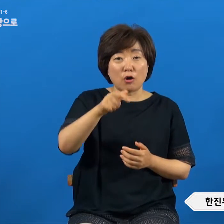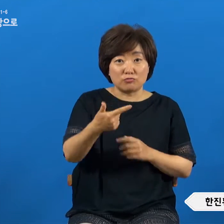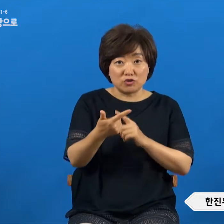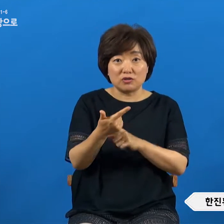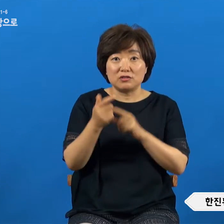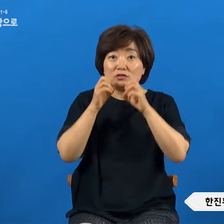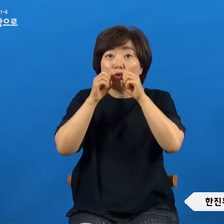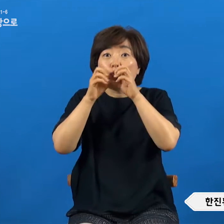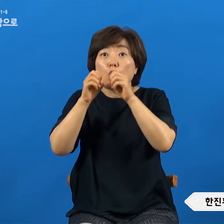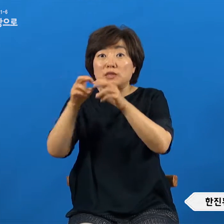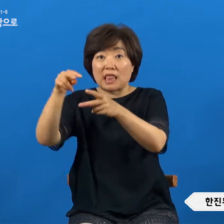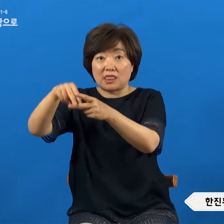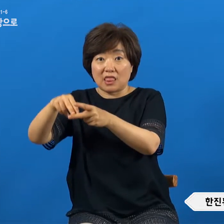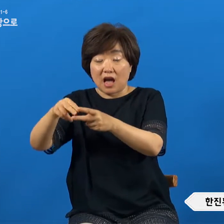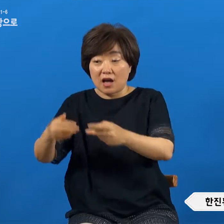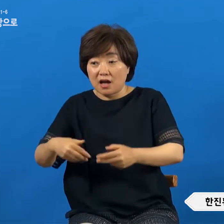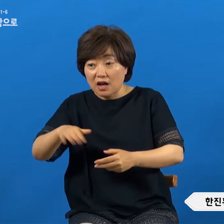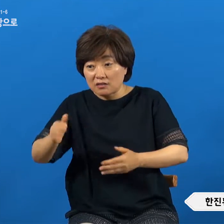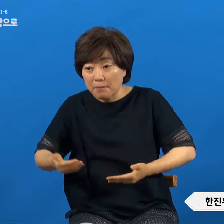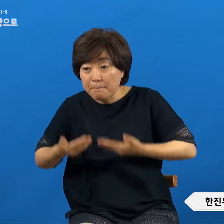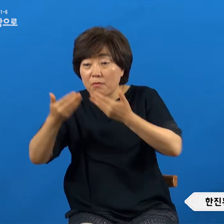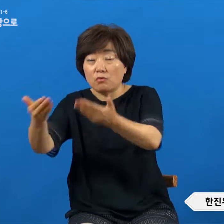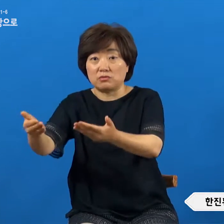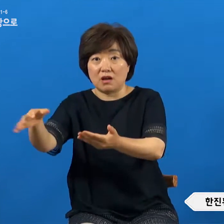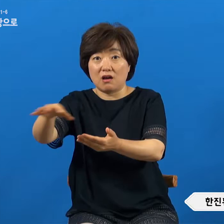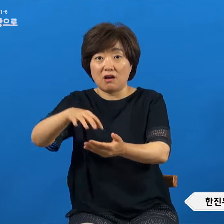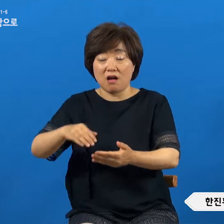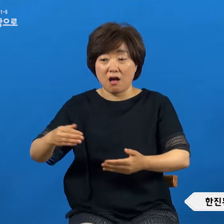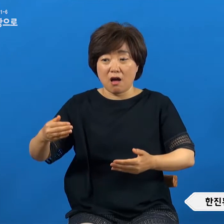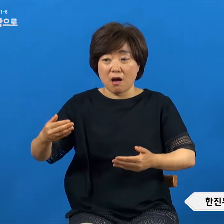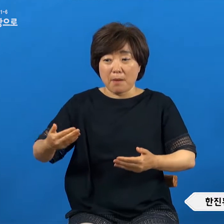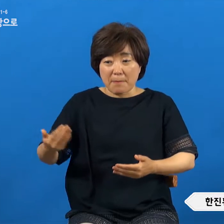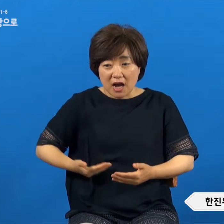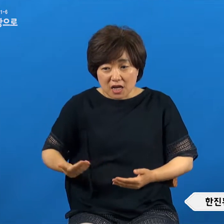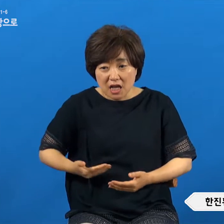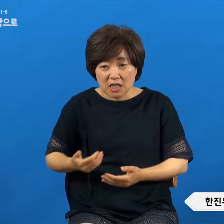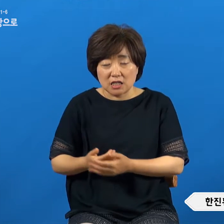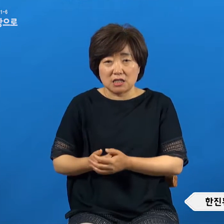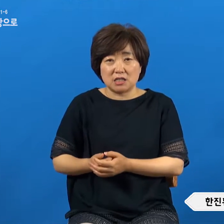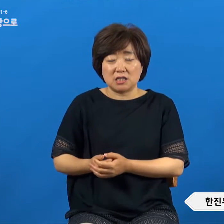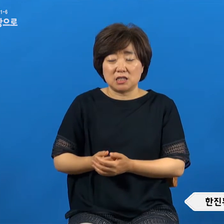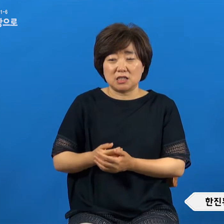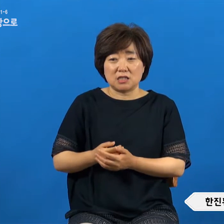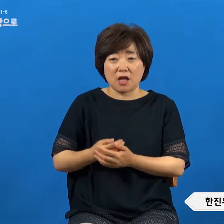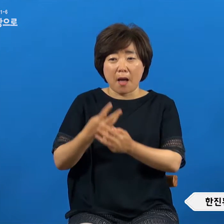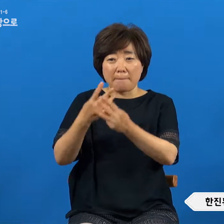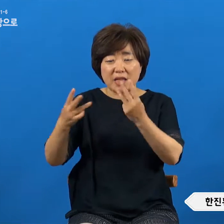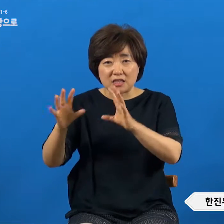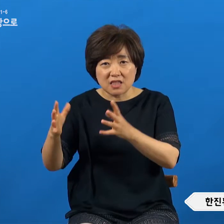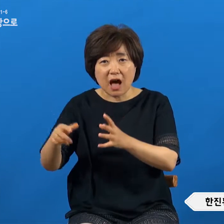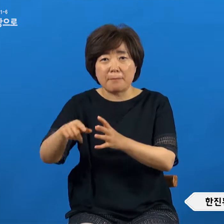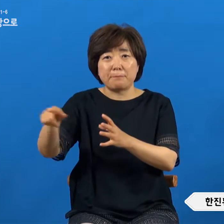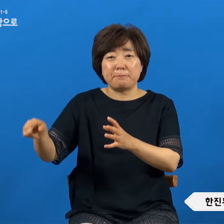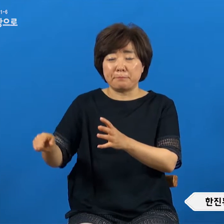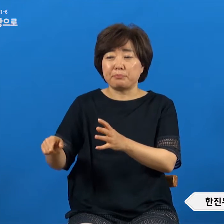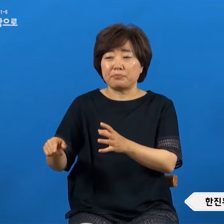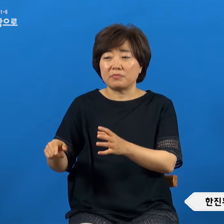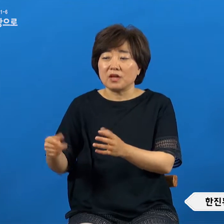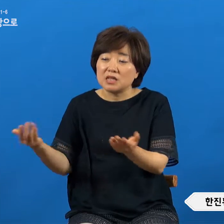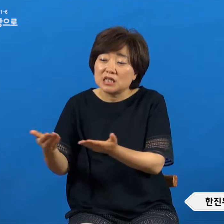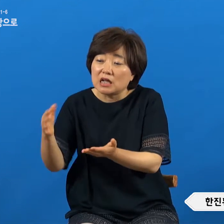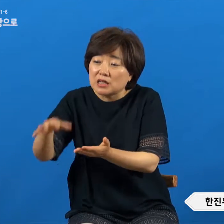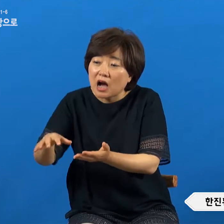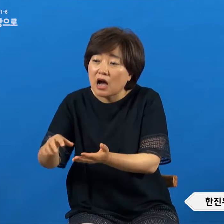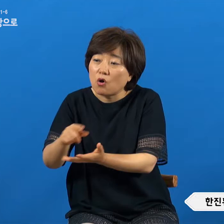서문선교센터 가서 봉사하는 분들, 이 방글라데시 베트남 청년들 장차 귀국해서 그 고향에서